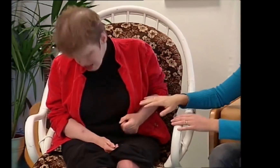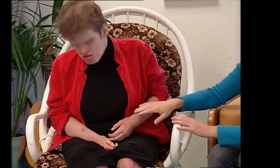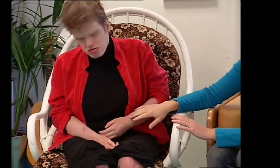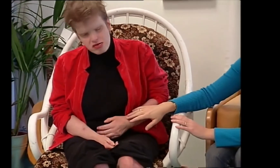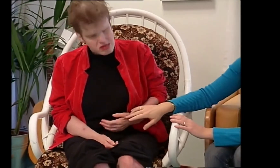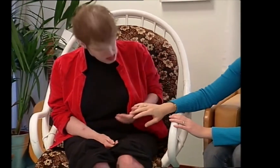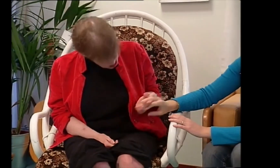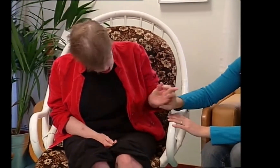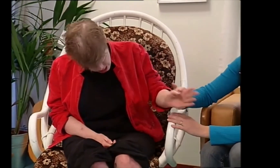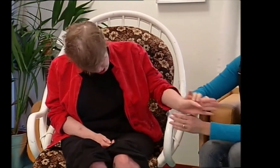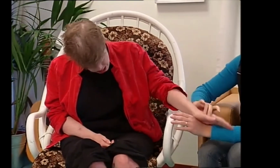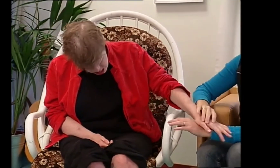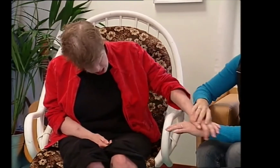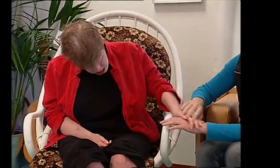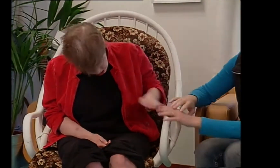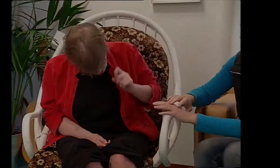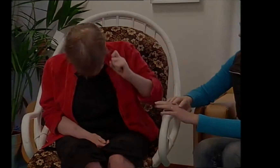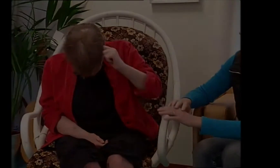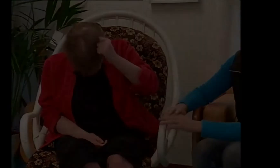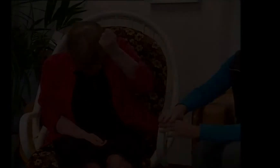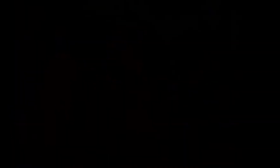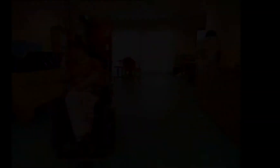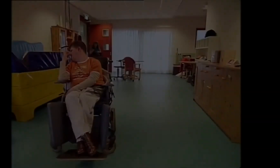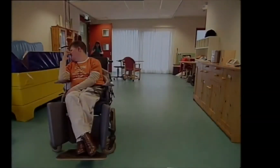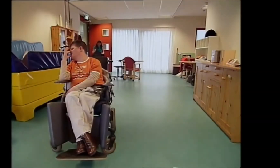ik. Ja.